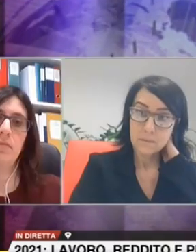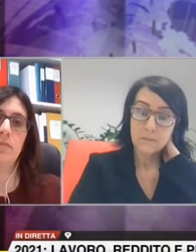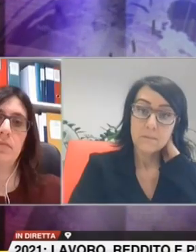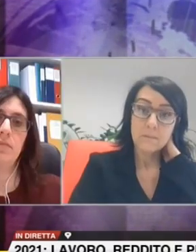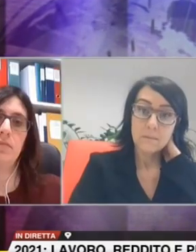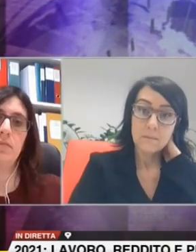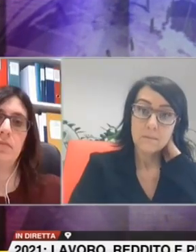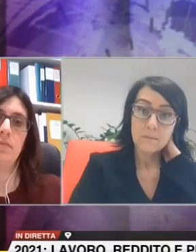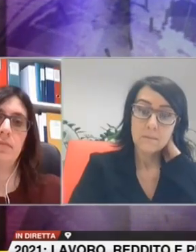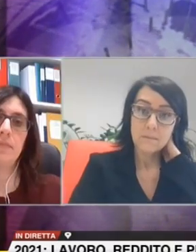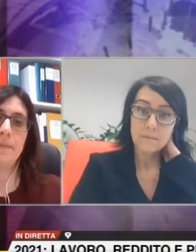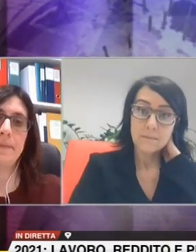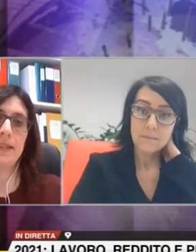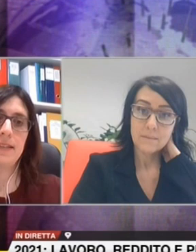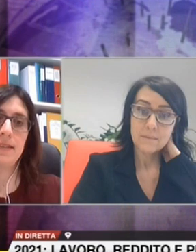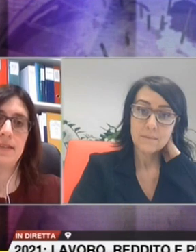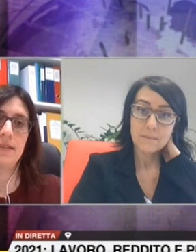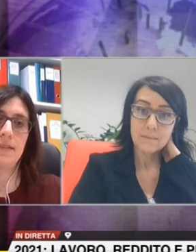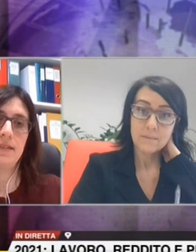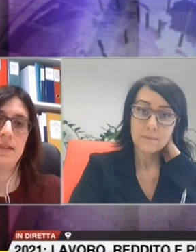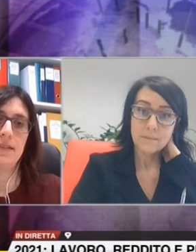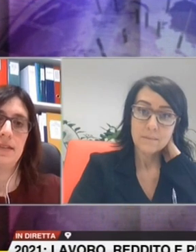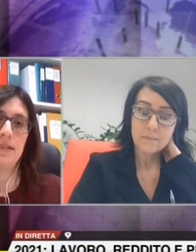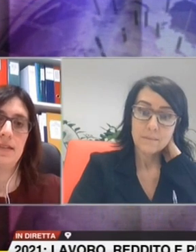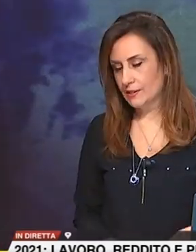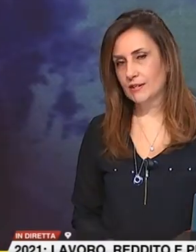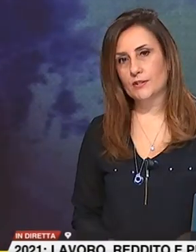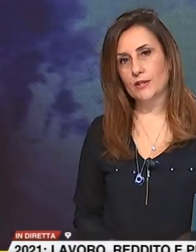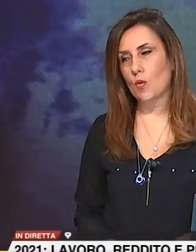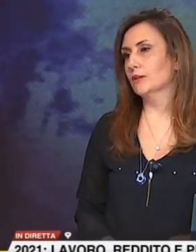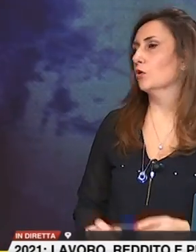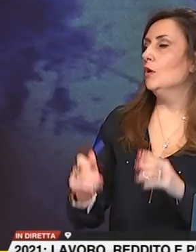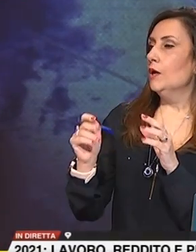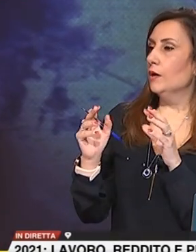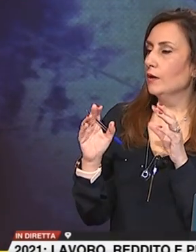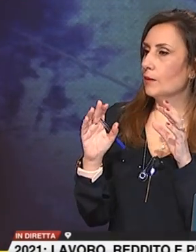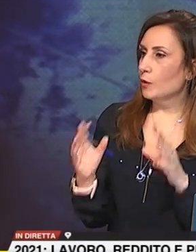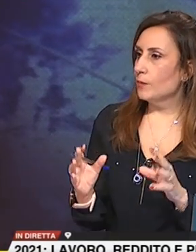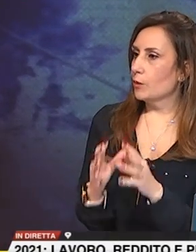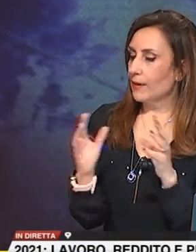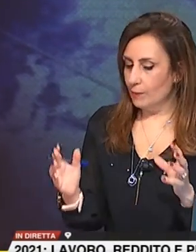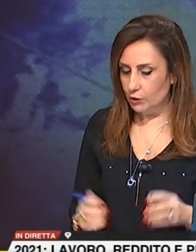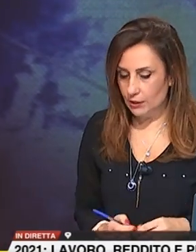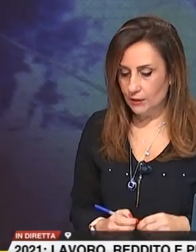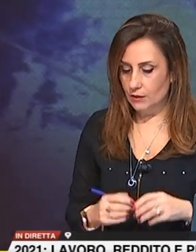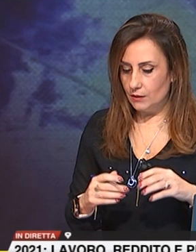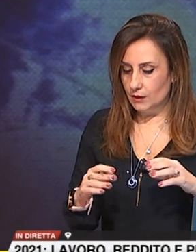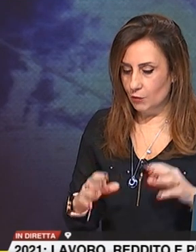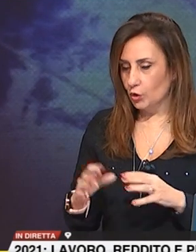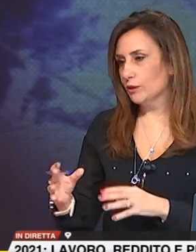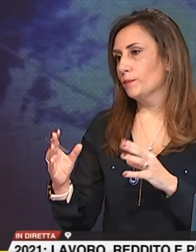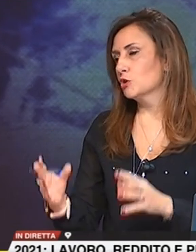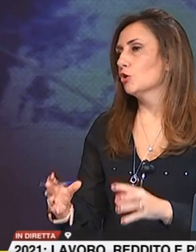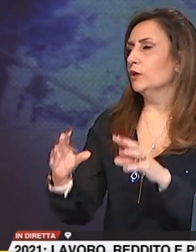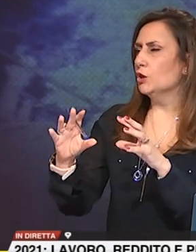Monica Giomo, lo possono fare allo 0422, lo vedete in sovrappensione, 162-6764. Paolino Barbiero, parliamo di